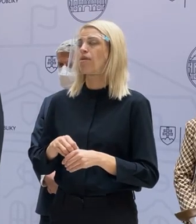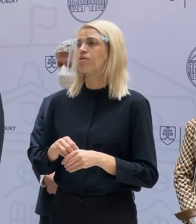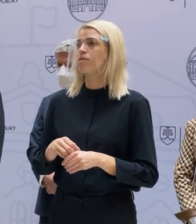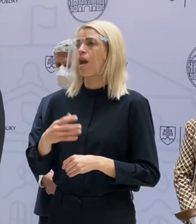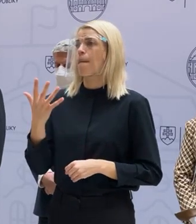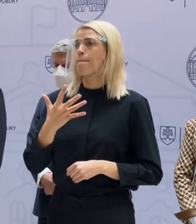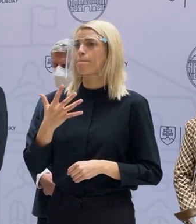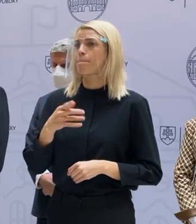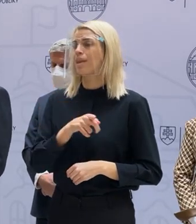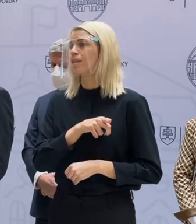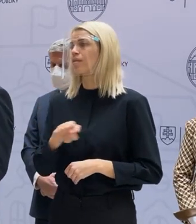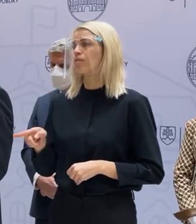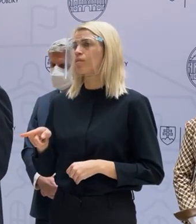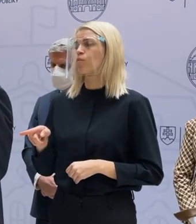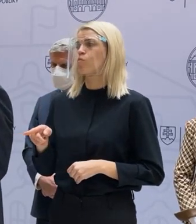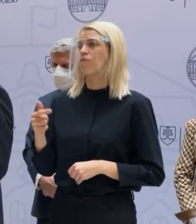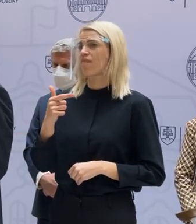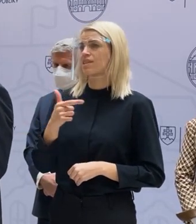a 22. hodinou.